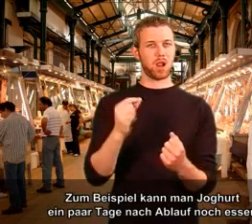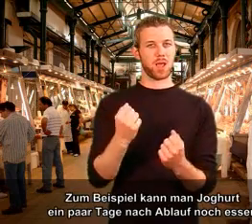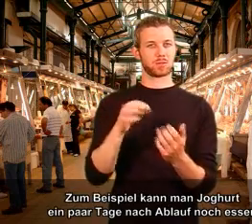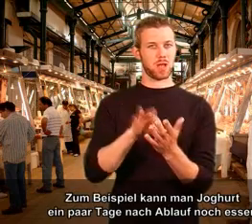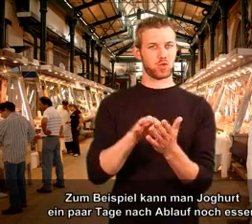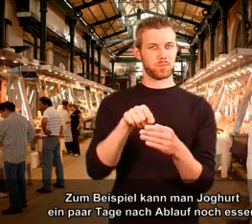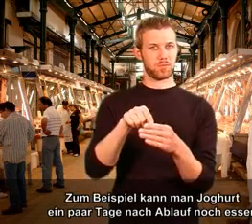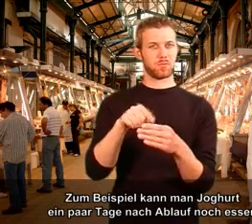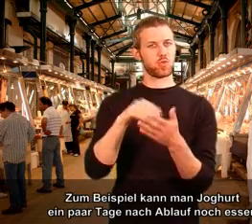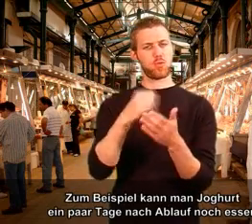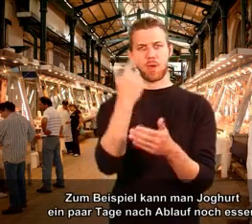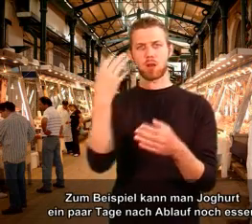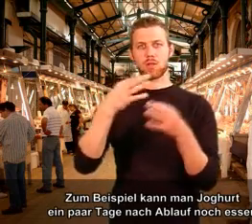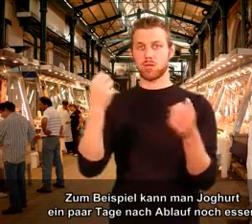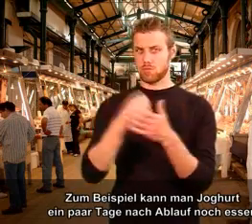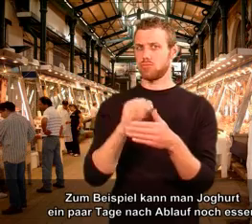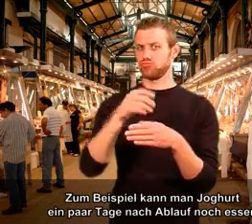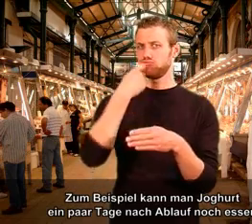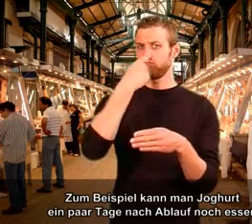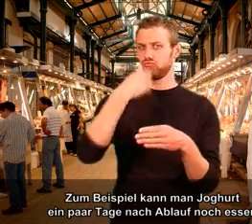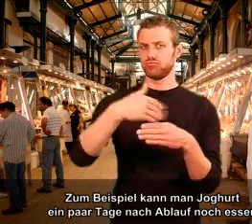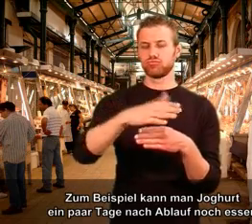Zum Beispiel kann man Joghurt ein paar Tage nach Ablauf noch essen.